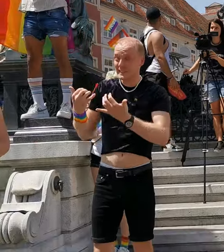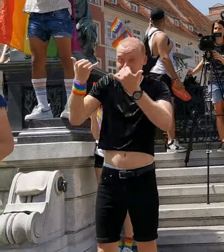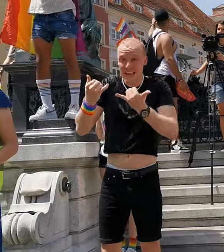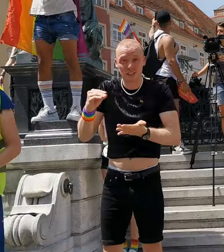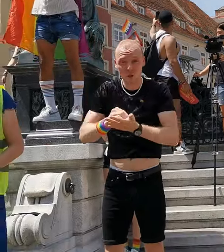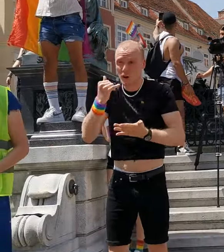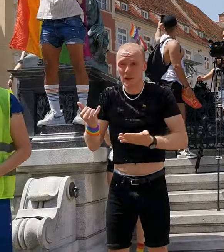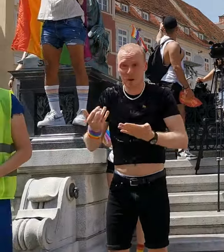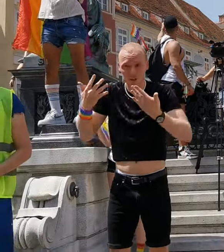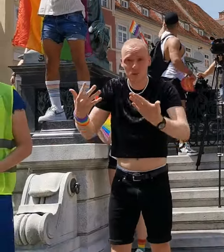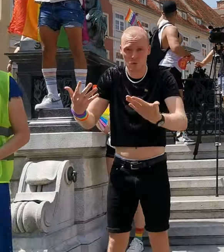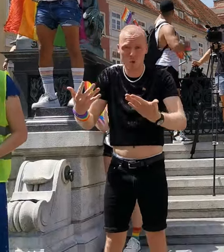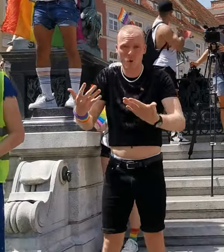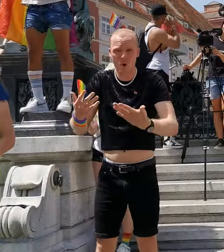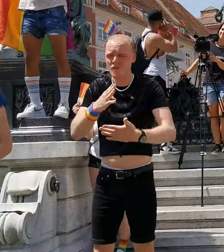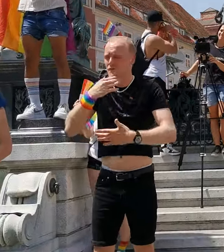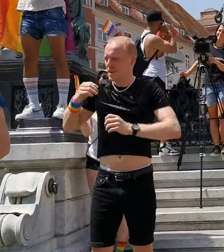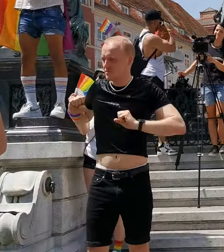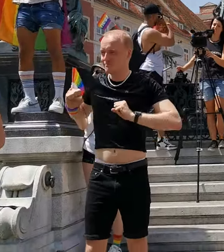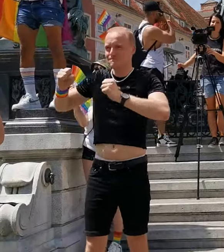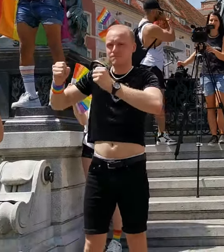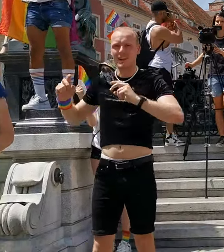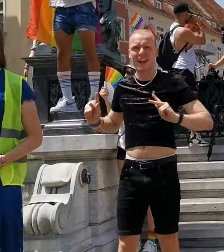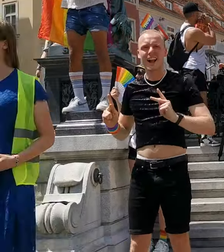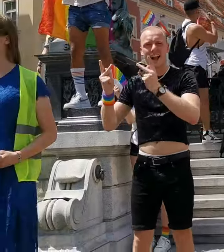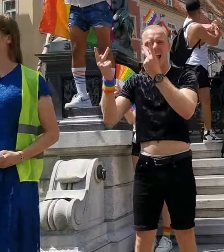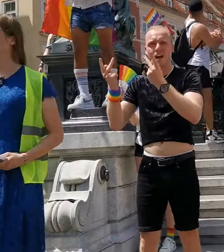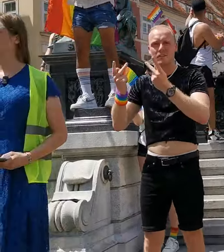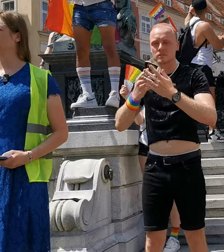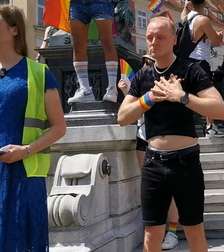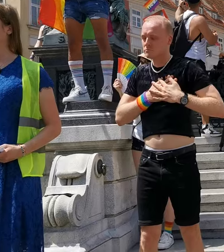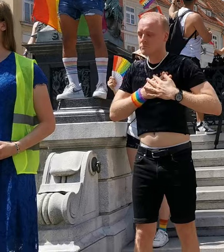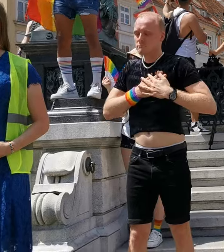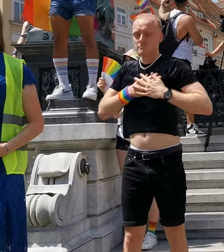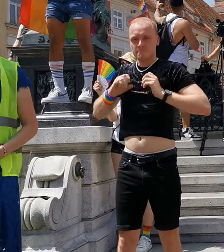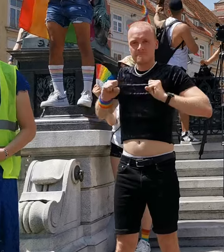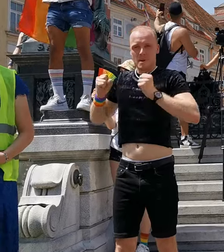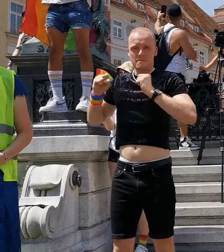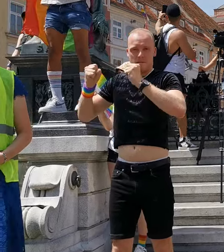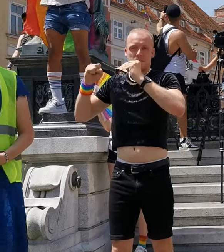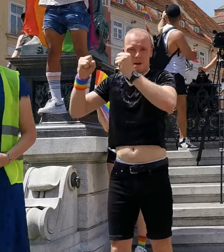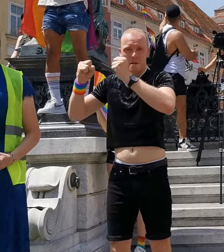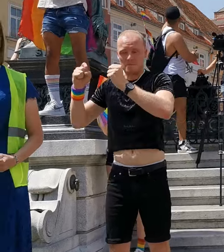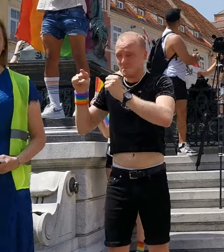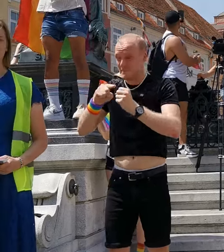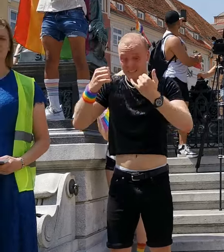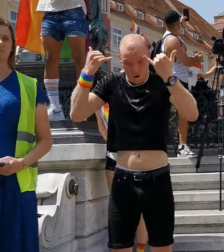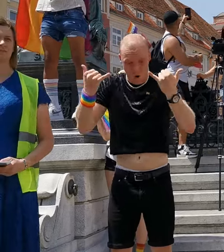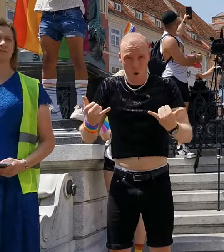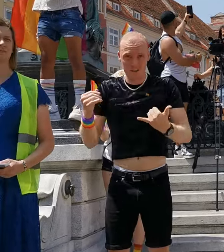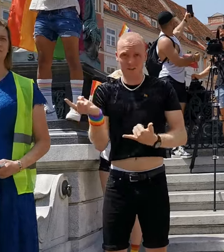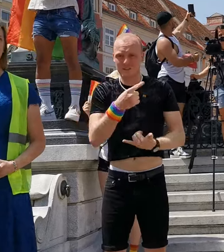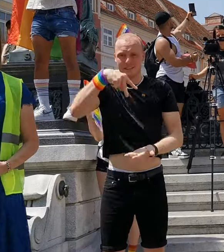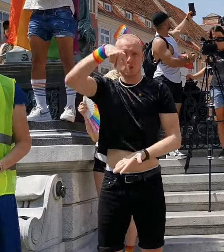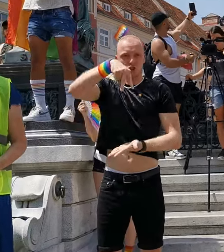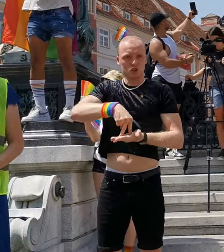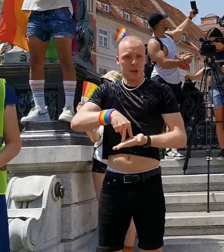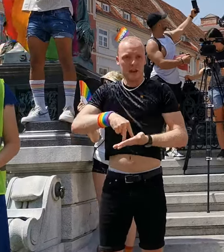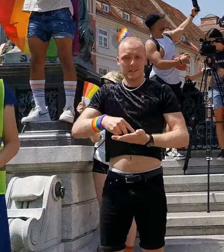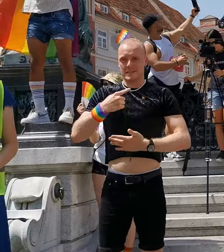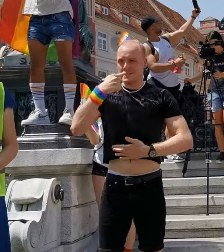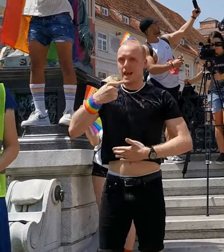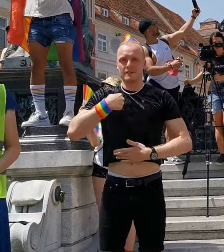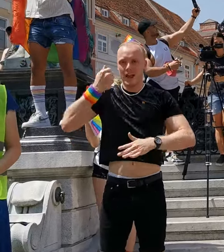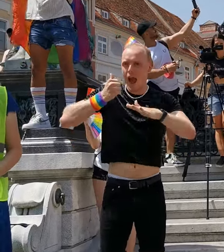ist. Es hat viel Einsatz, Kraft und Energie gebracht, dass wir heute hier stehen und sagen, we're